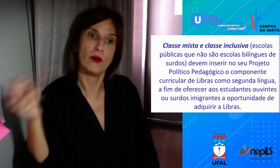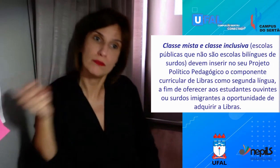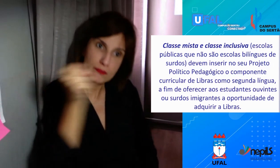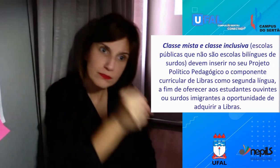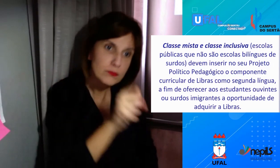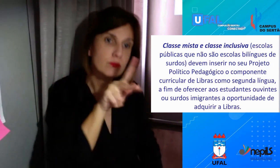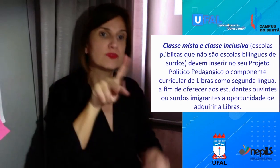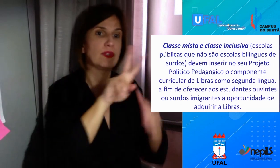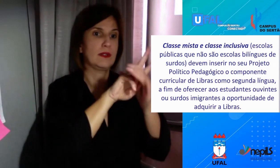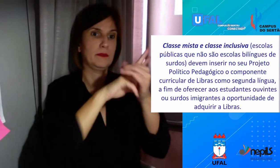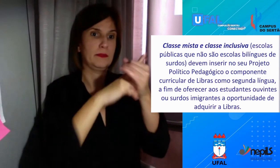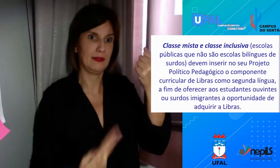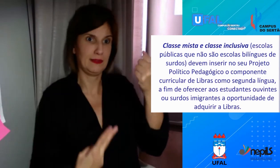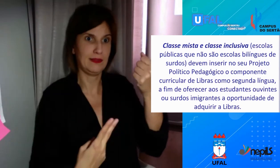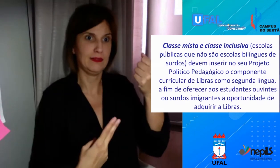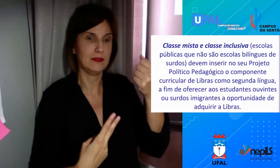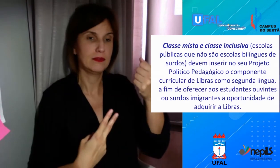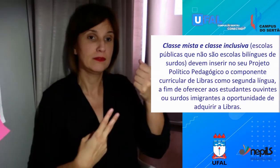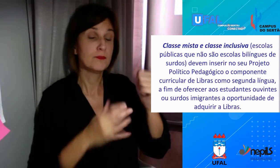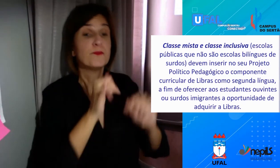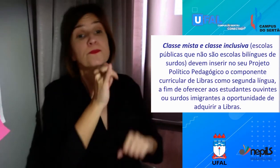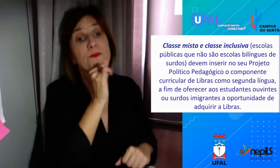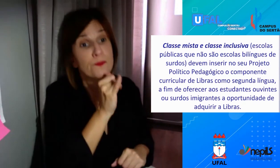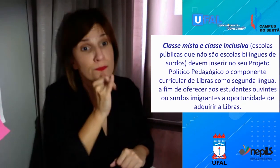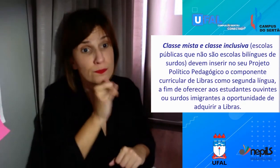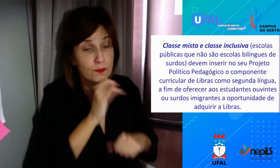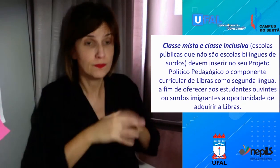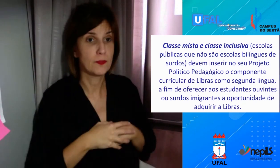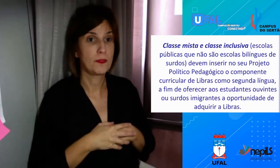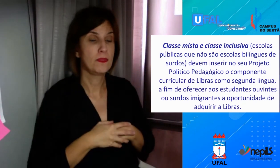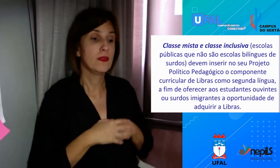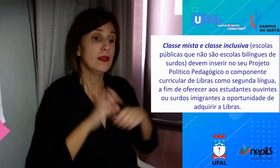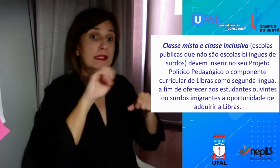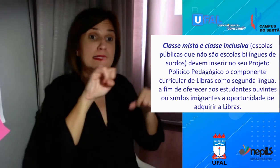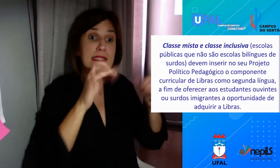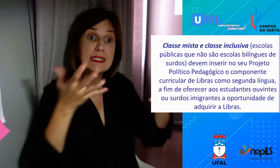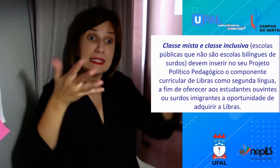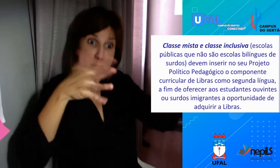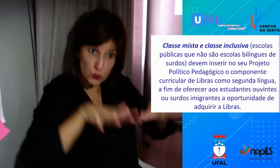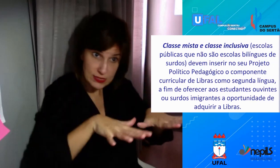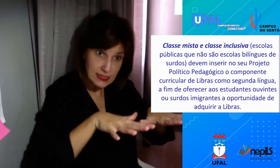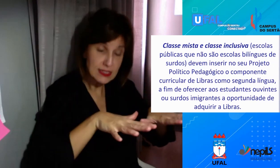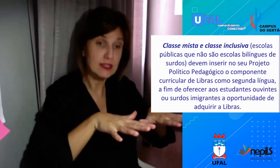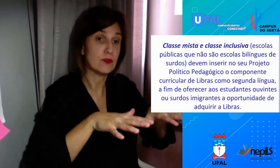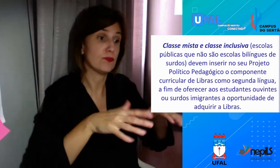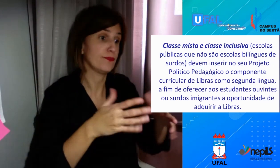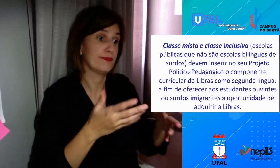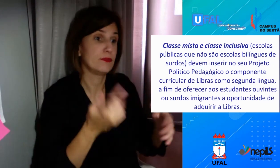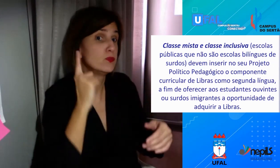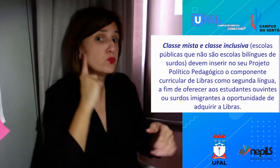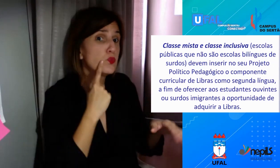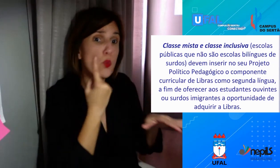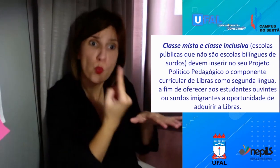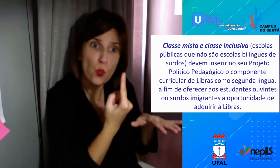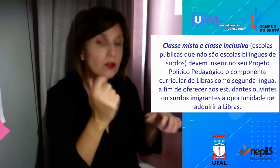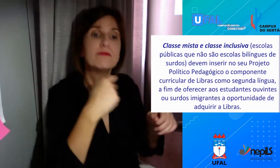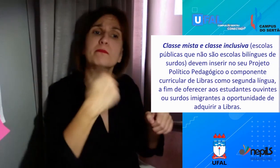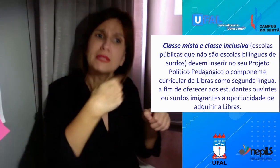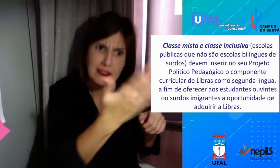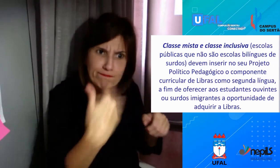fazendo parte do componente curricular da Libras como segunda língua. Então, dentro do projeto político-pedagógico, precisa estar